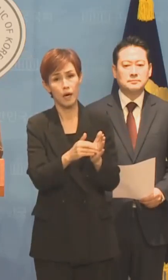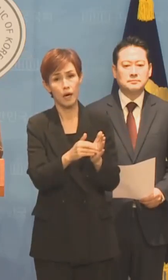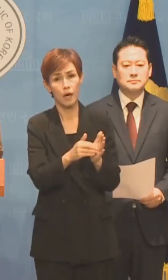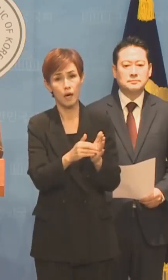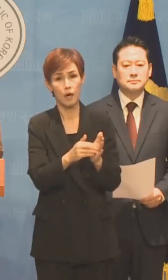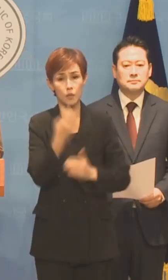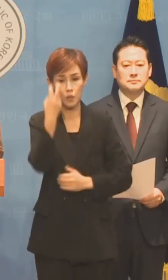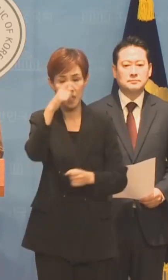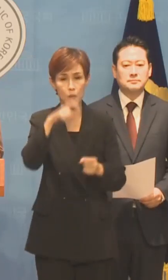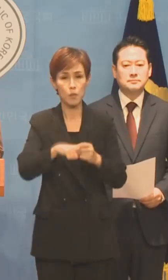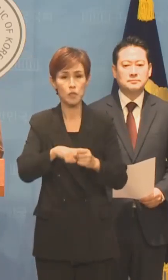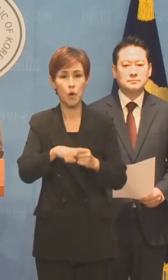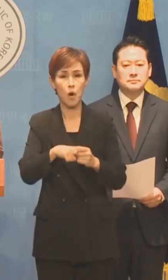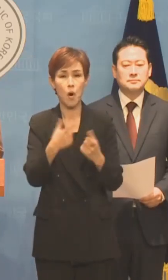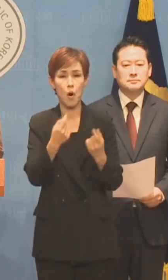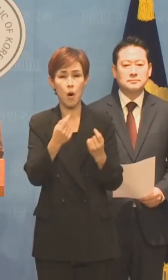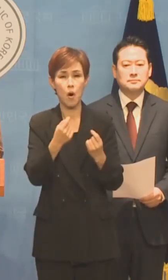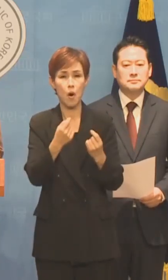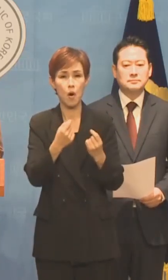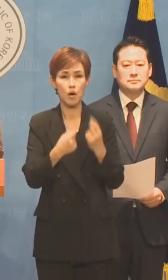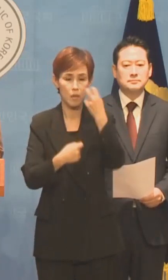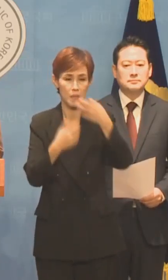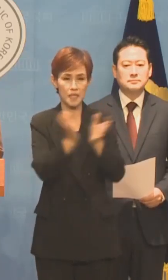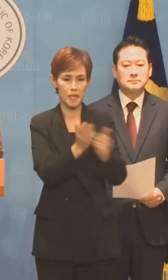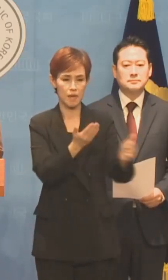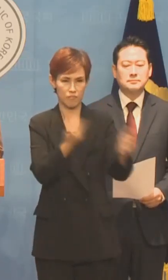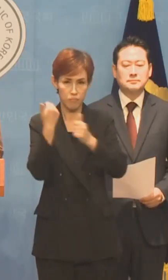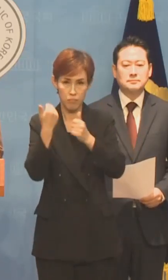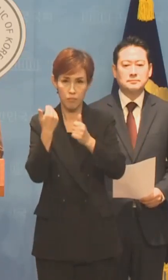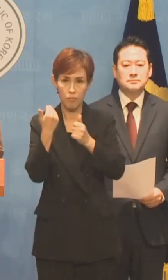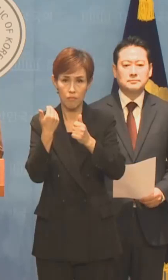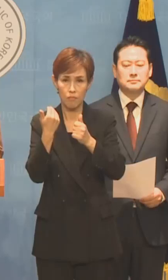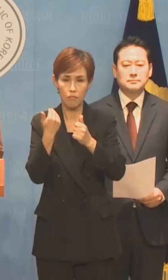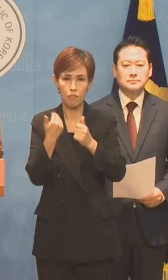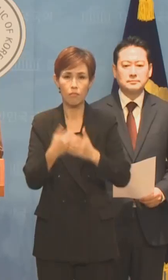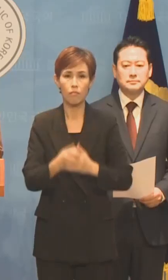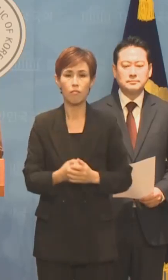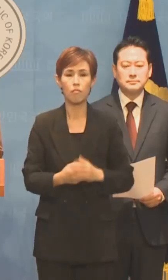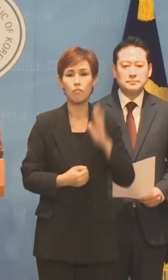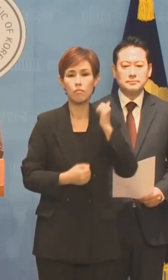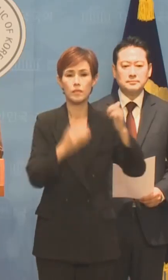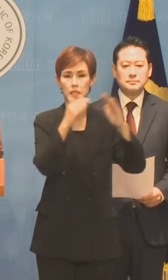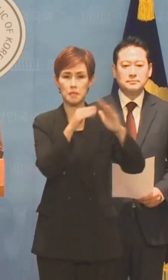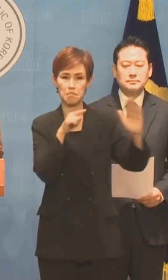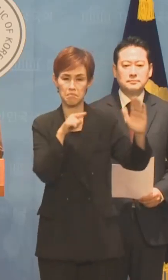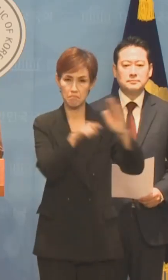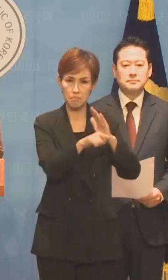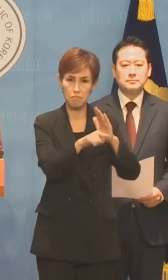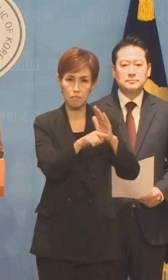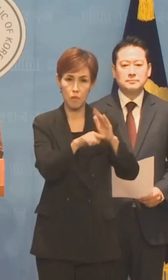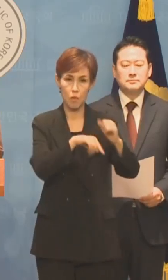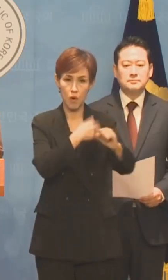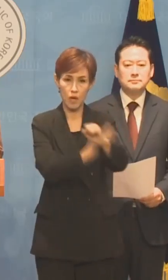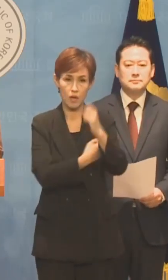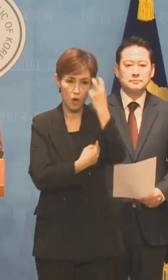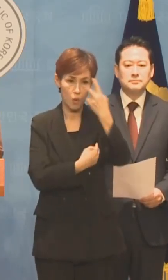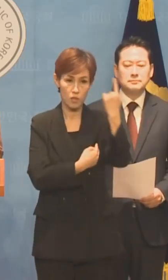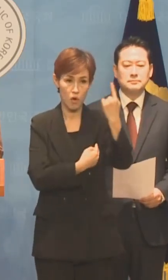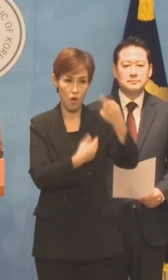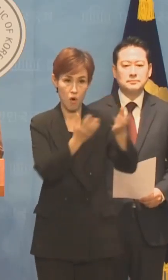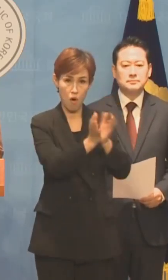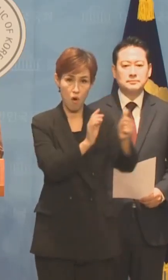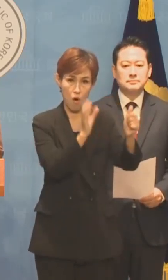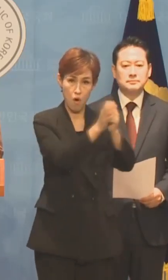조사 목적을 빙자해 경비단장을 소환하고 관저 출입 승인 권한이 경호처에 있다는 사실을